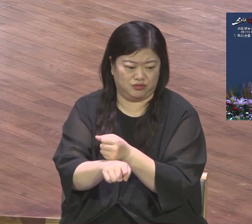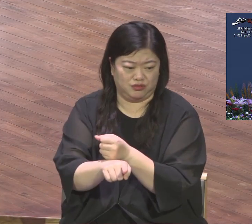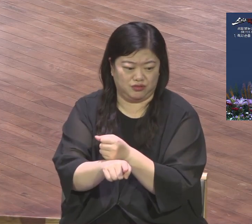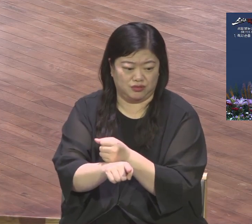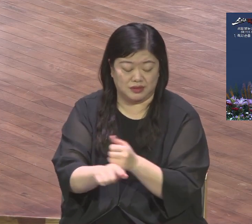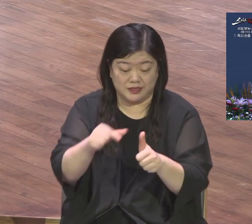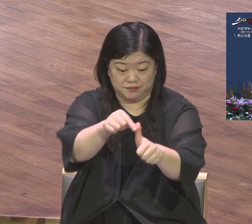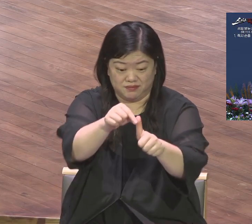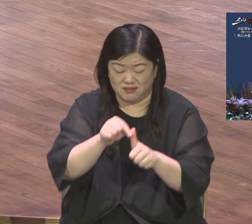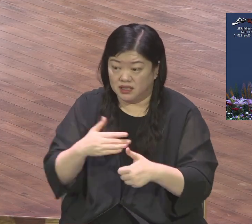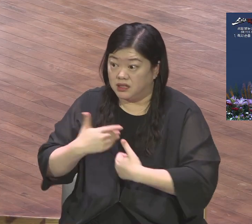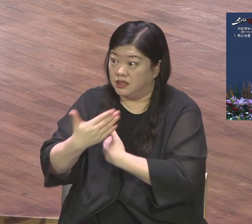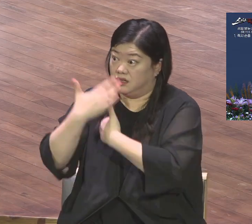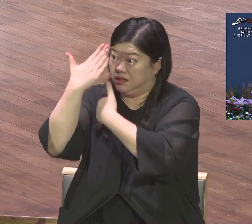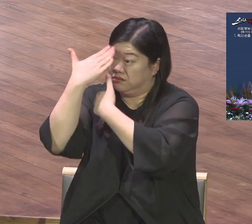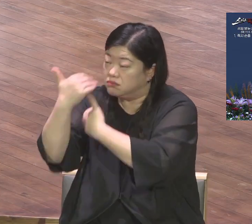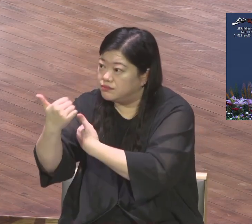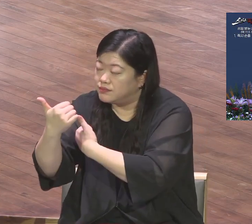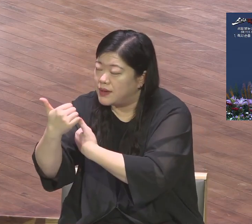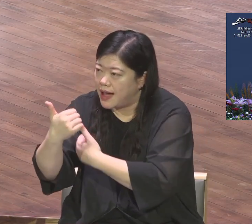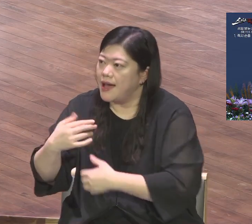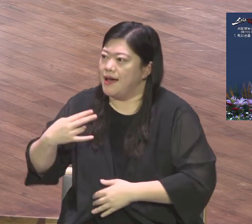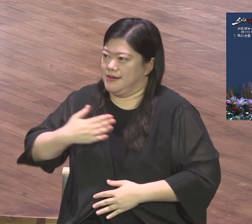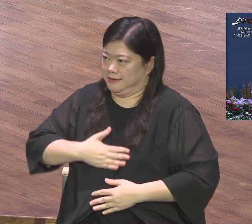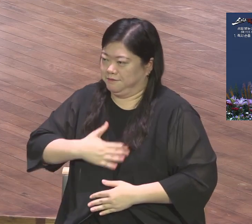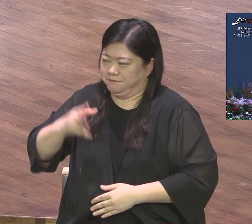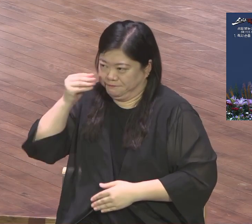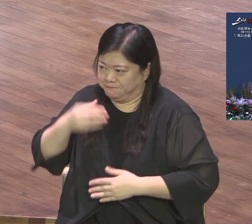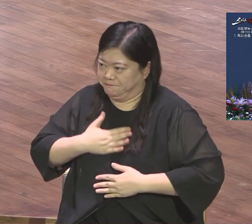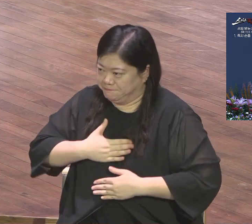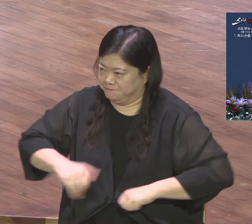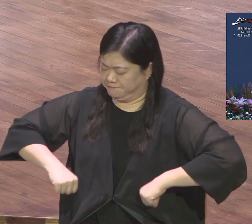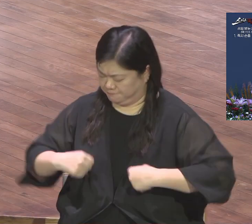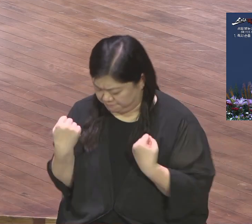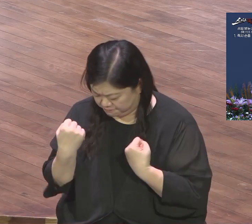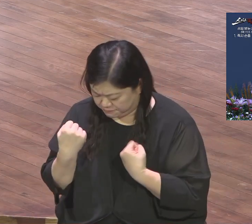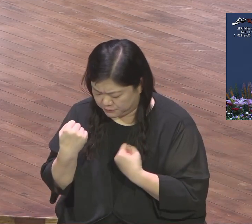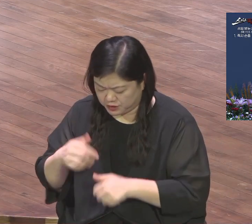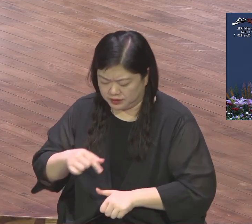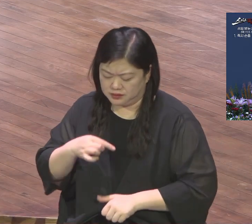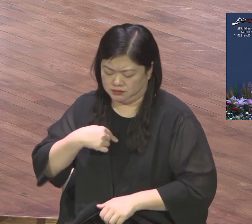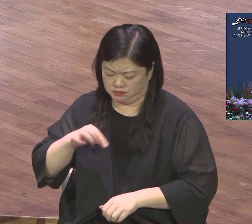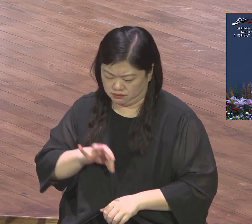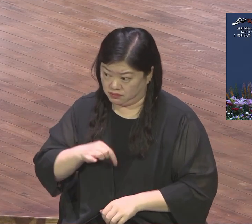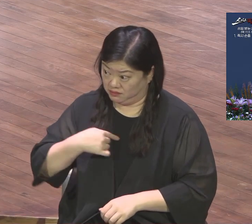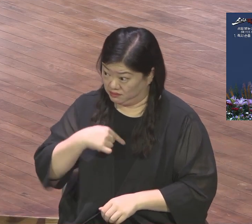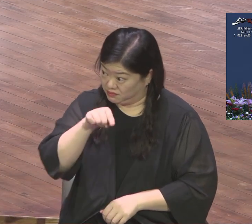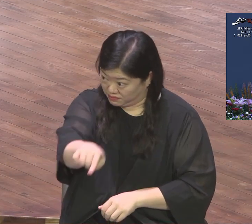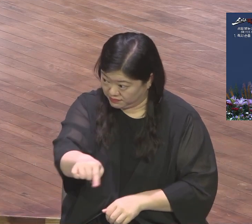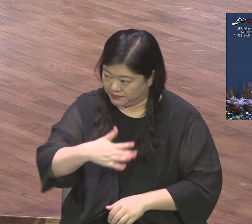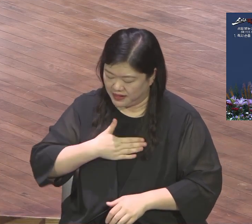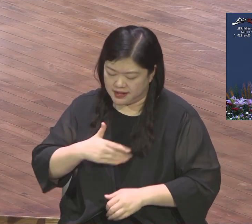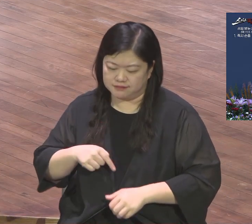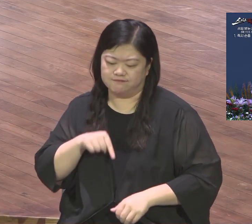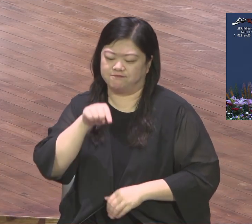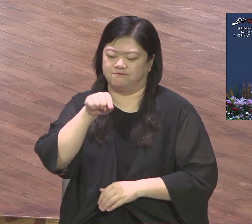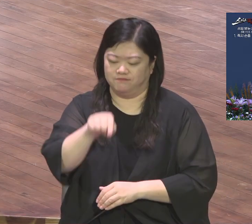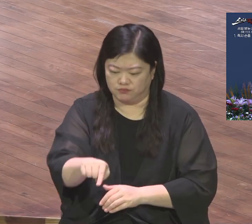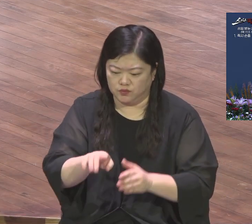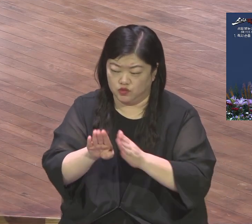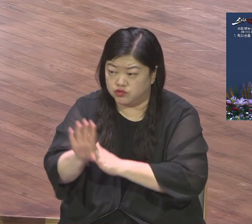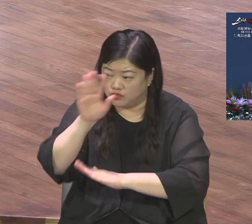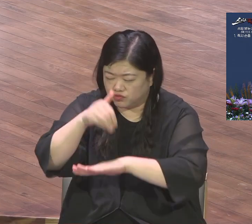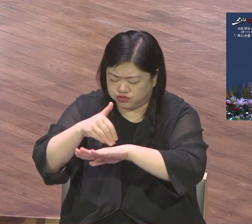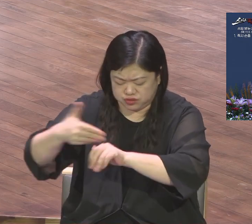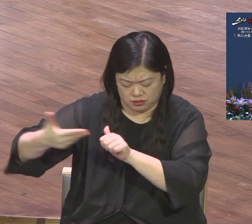순간에 내가 영적으로 부족한 것 같아도 맡겨주시면 그대로 순종하면 되는